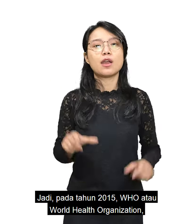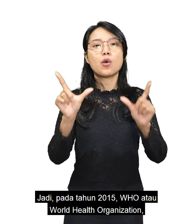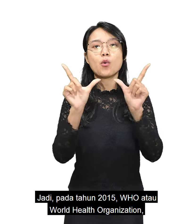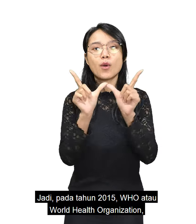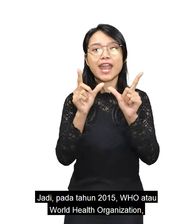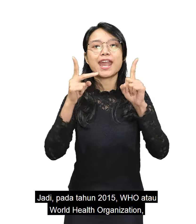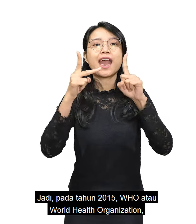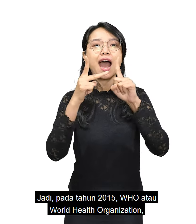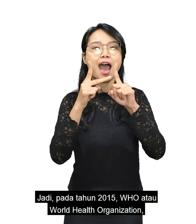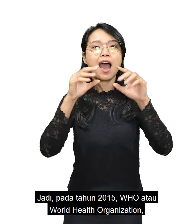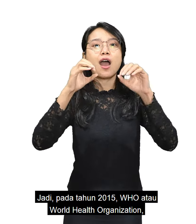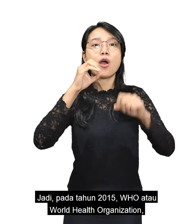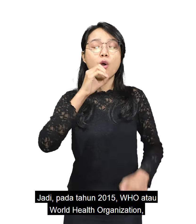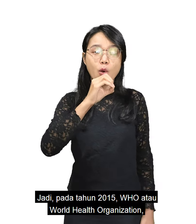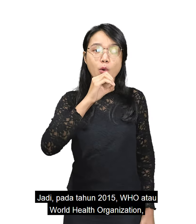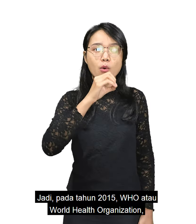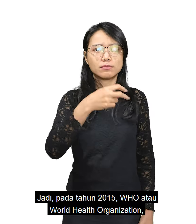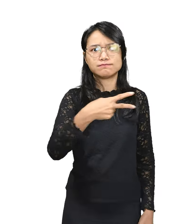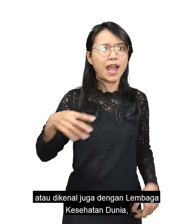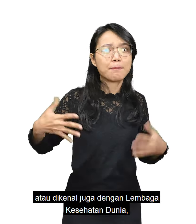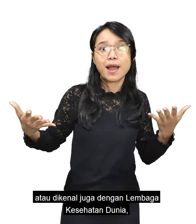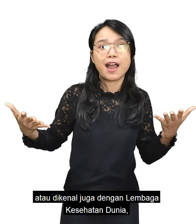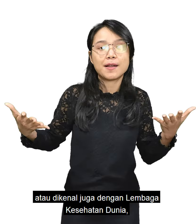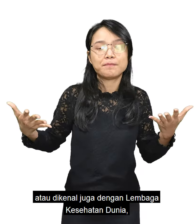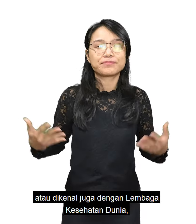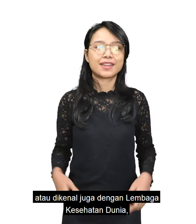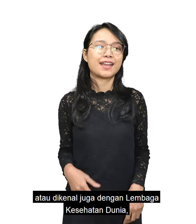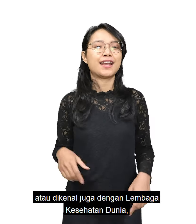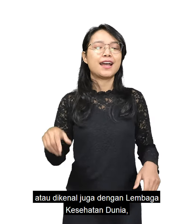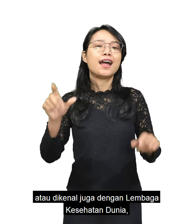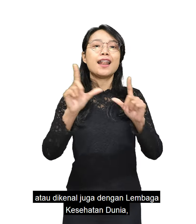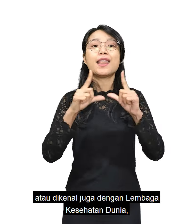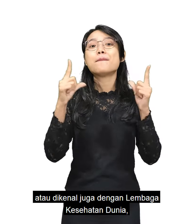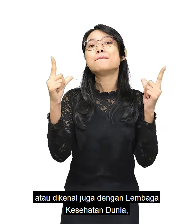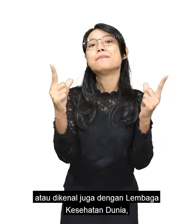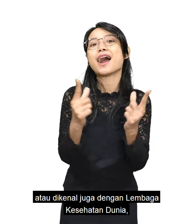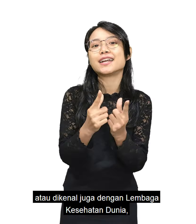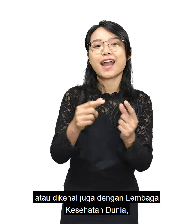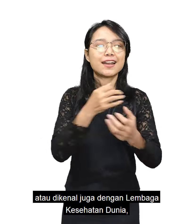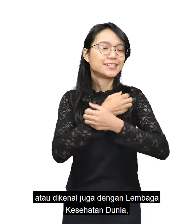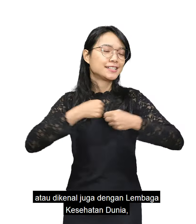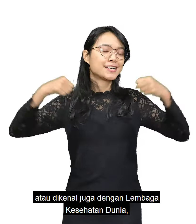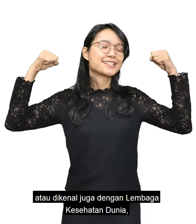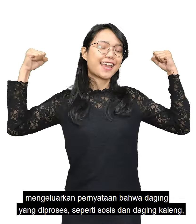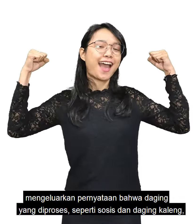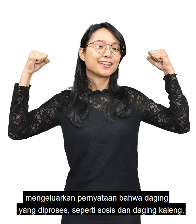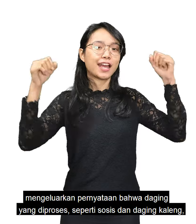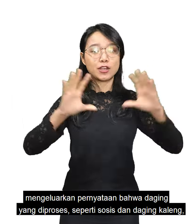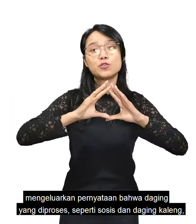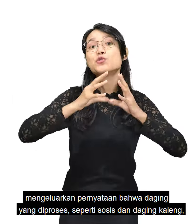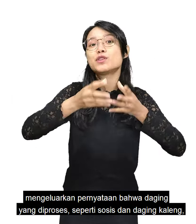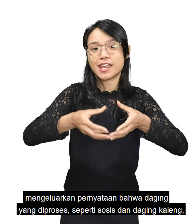World health organization atau dikenal juga dengan lembaga kesehatan dunia mengeluarkan